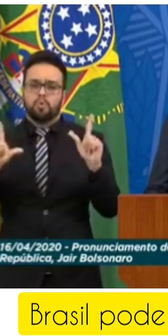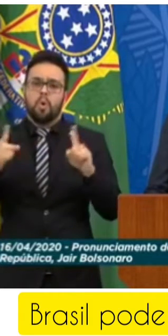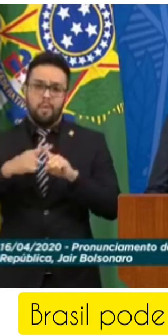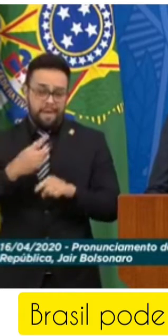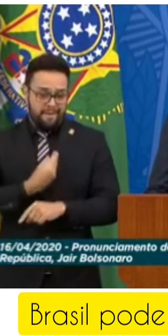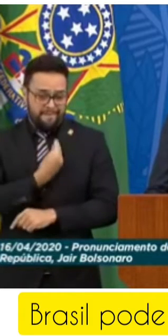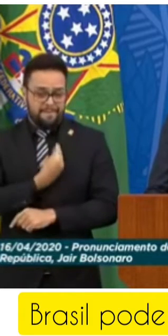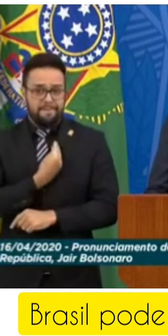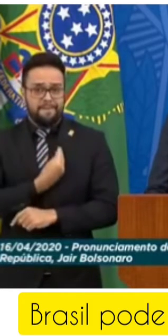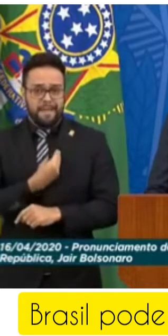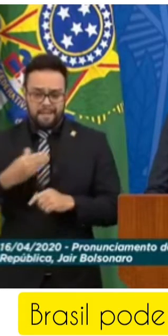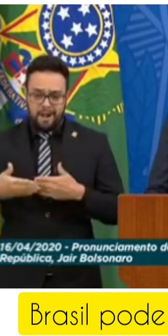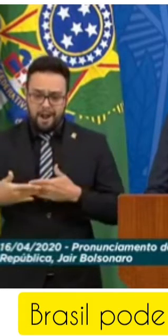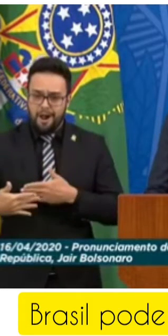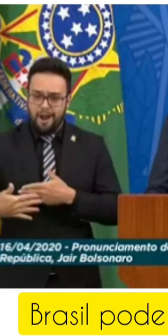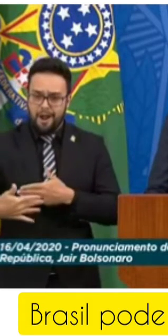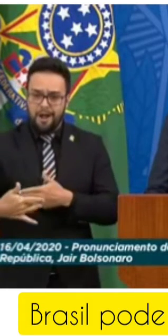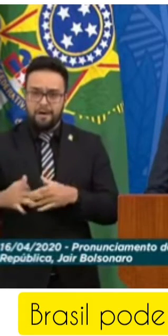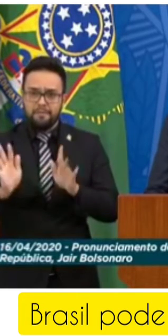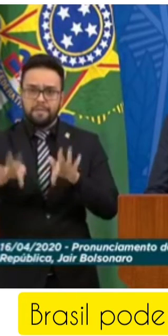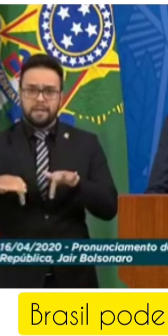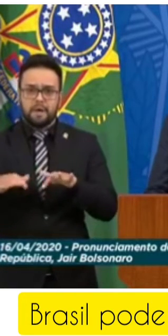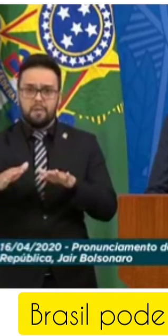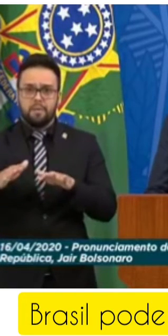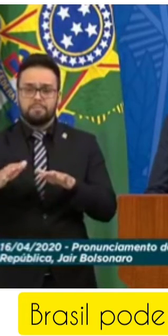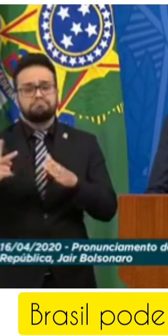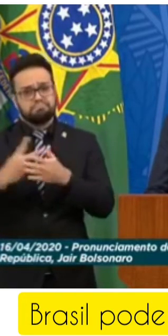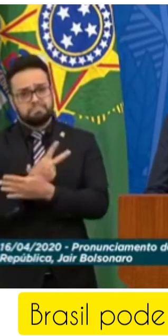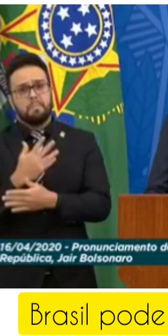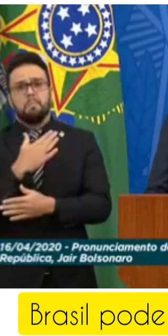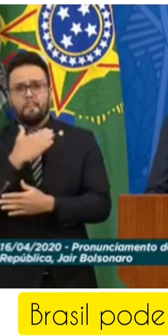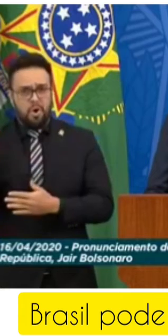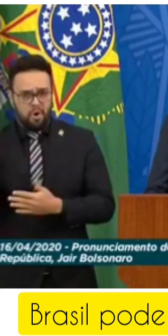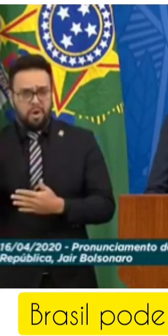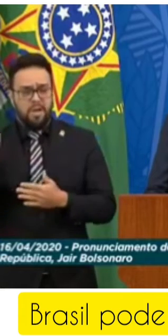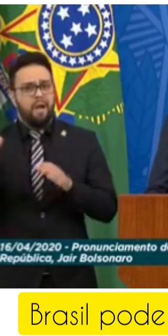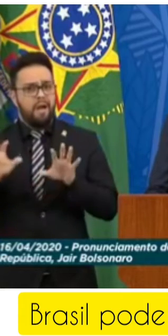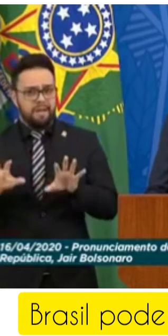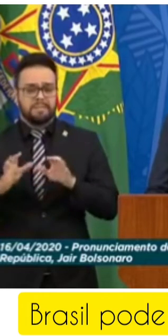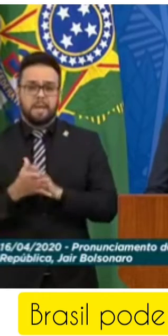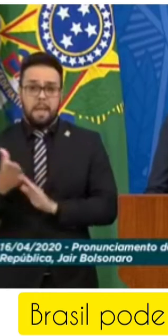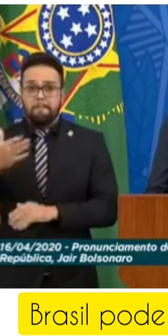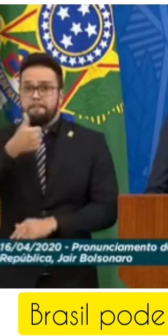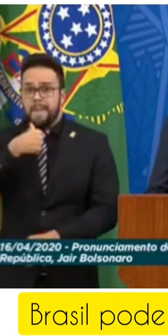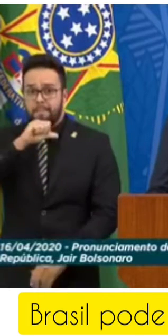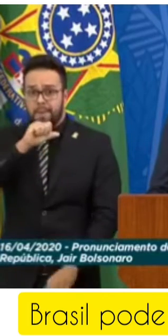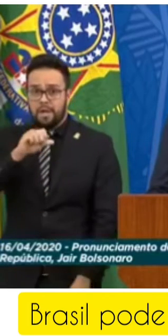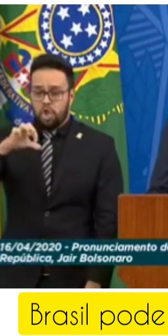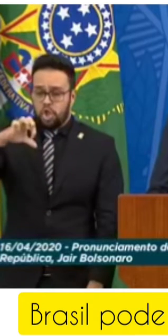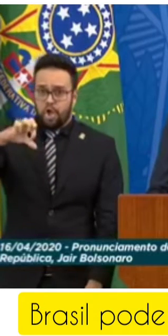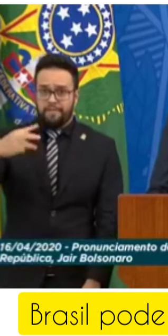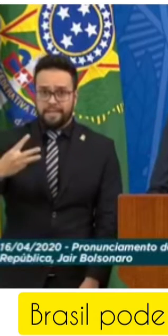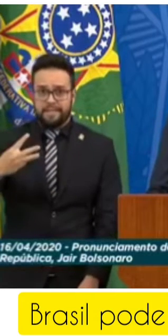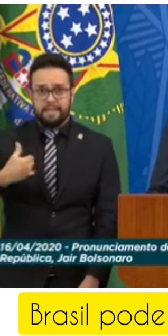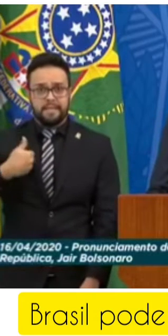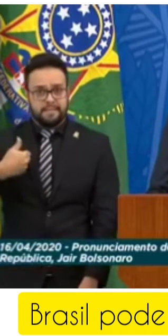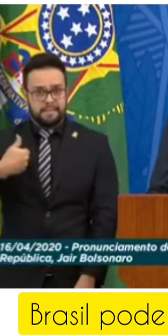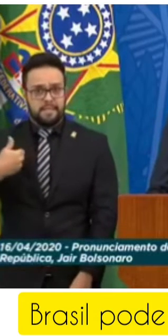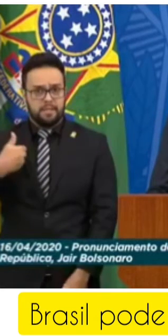chega ao seu final, a morte toca a todos nós. Eu tenho uma mãe com 93 anos de idade, está